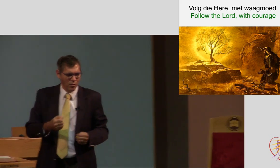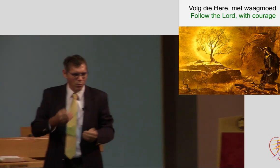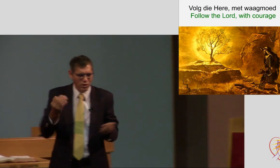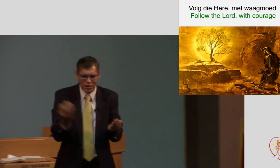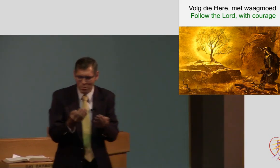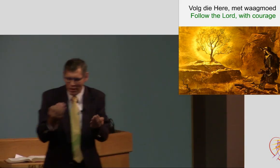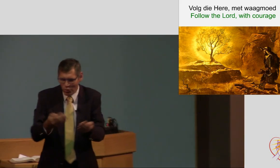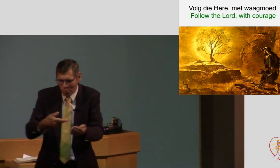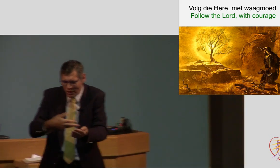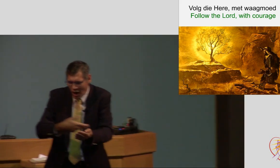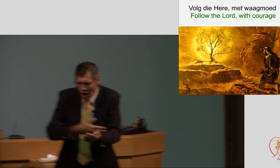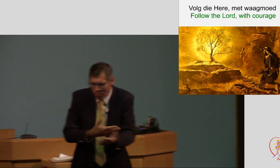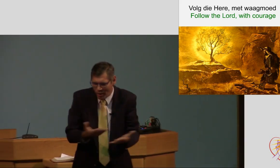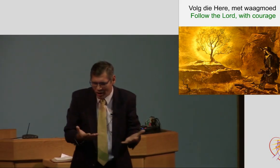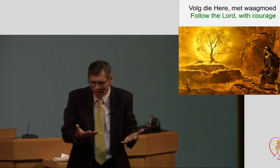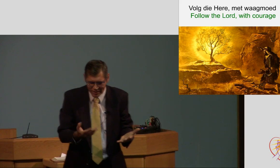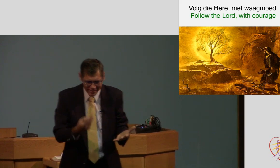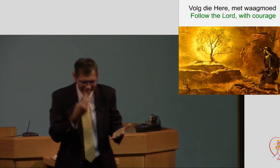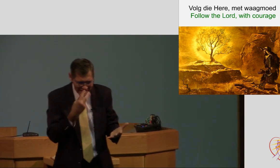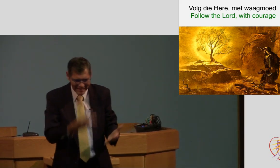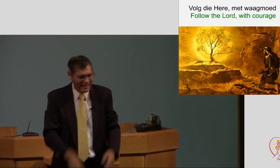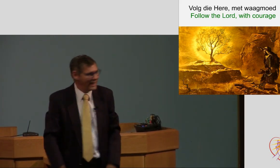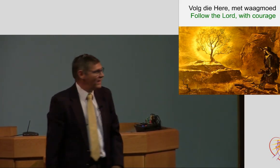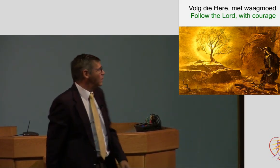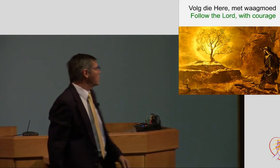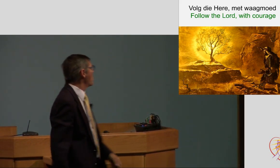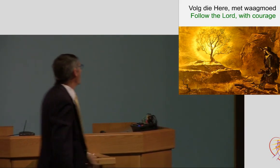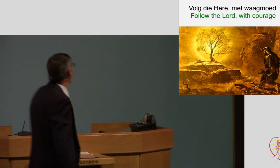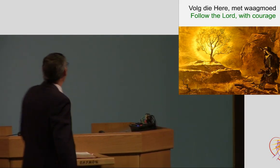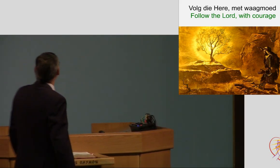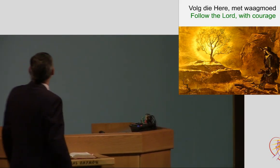Moses pas op skape en sien